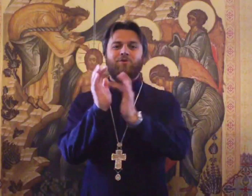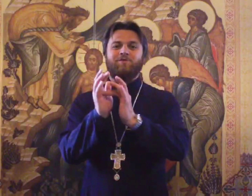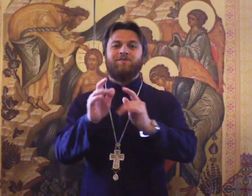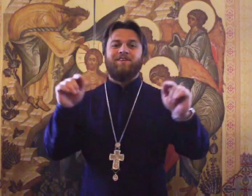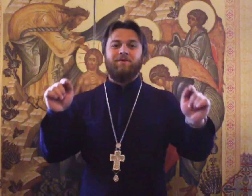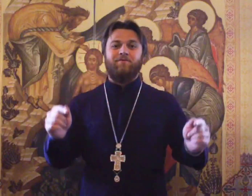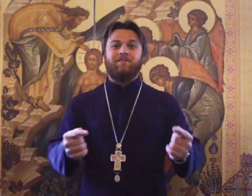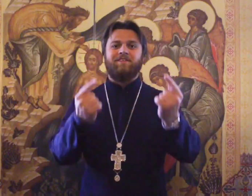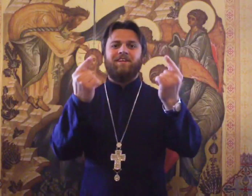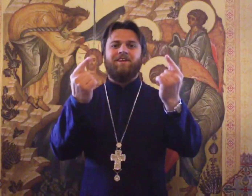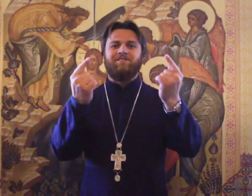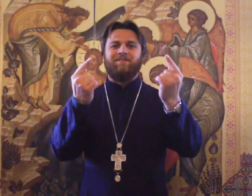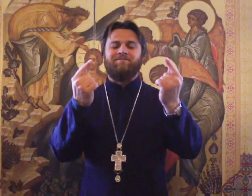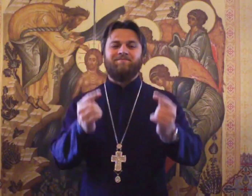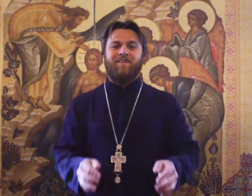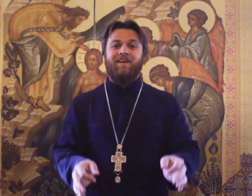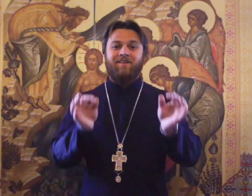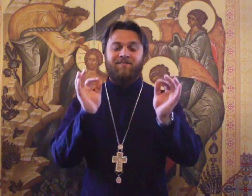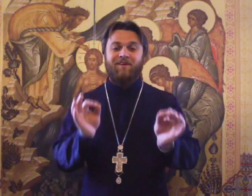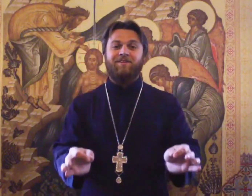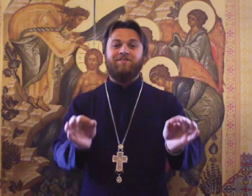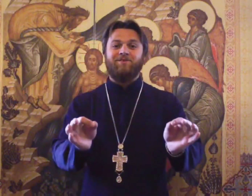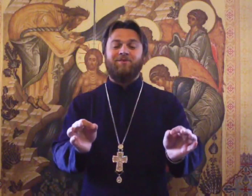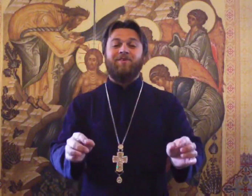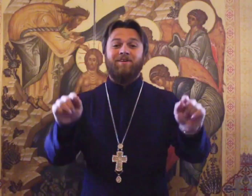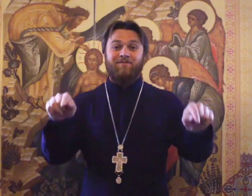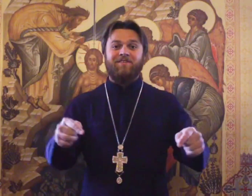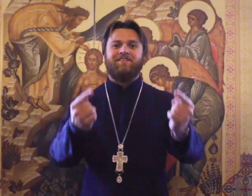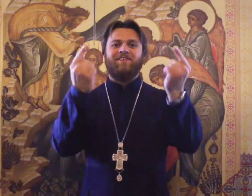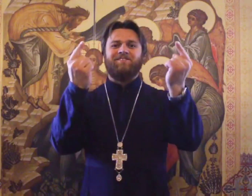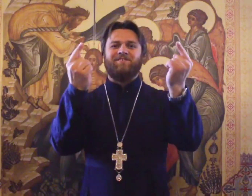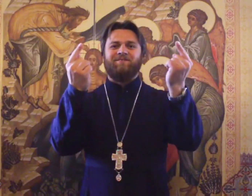Христос воскресе! Воистину воскресе!